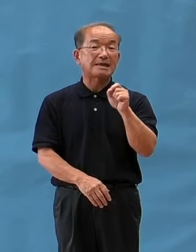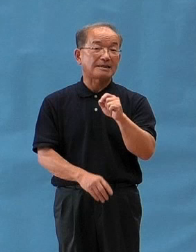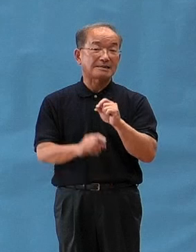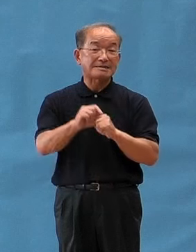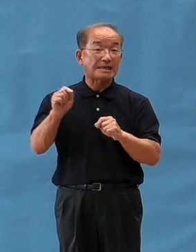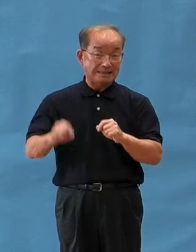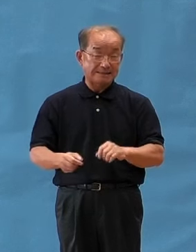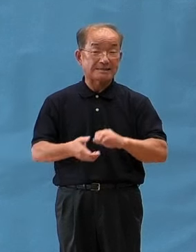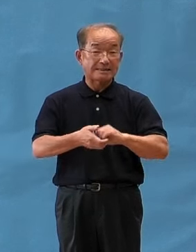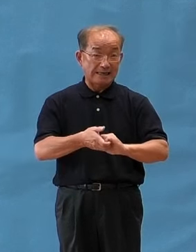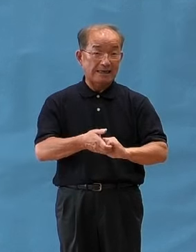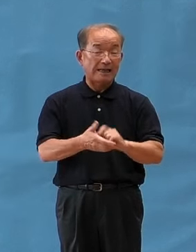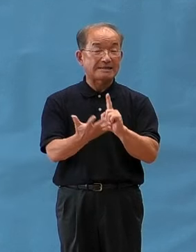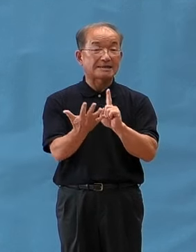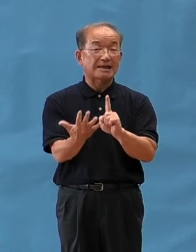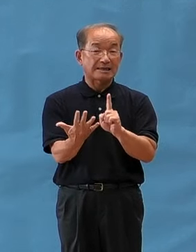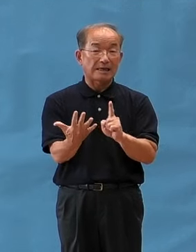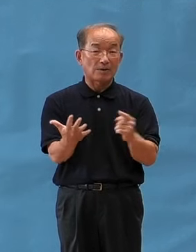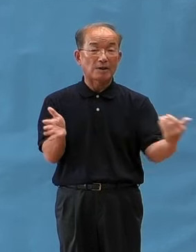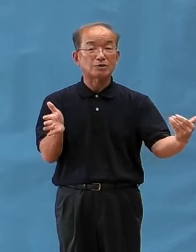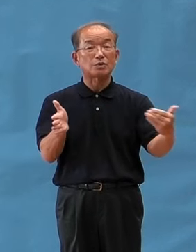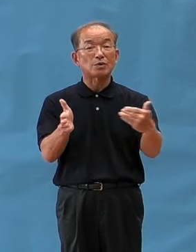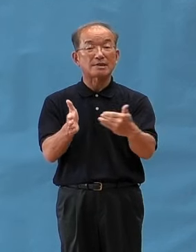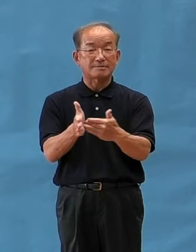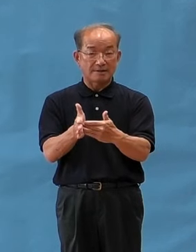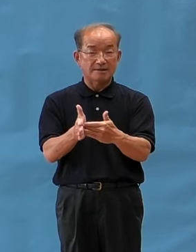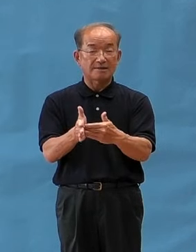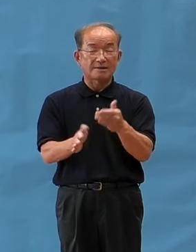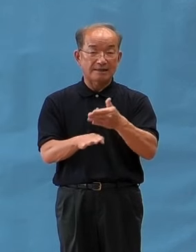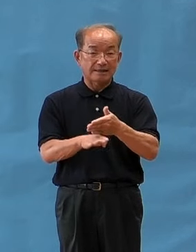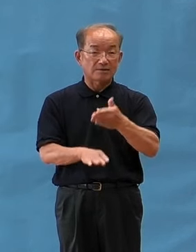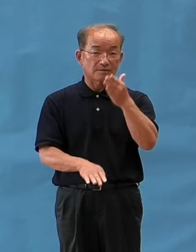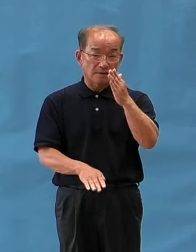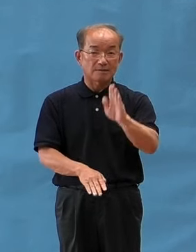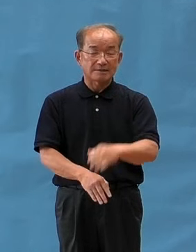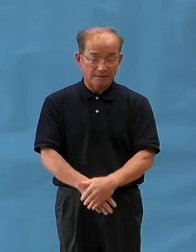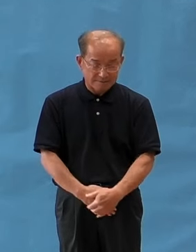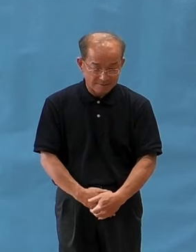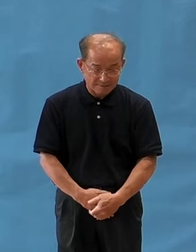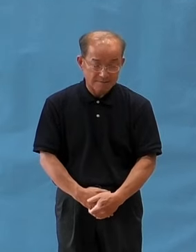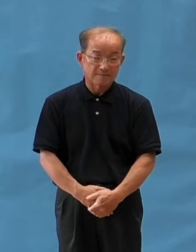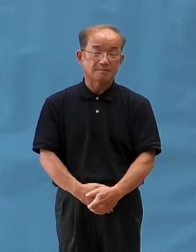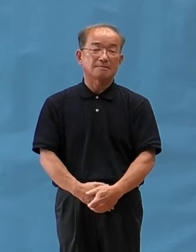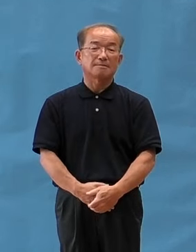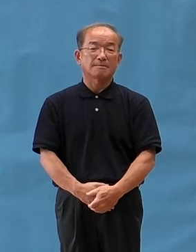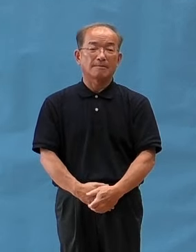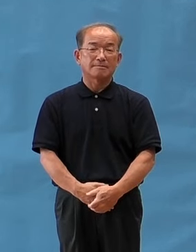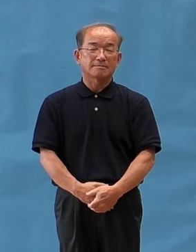知事定例記者会見を終了いたします。ありがとうございました。 はい、ありがとうございました。